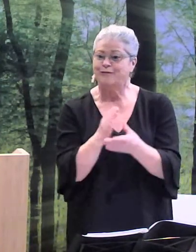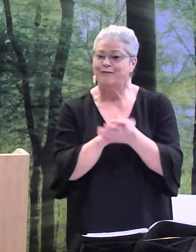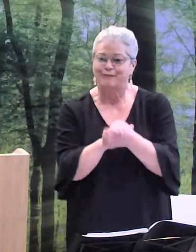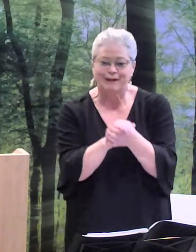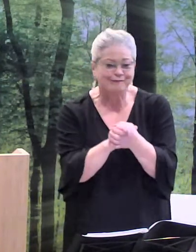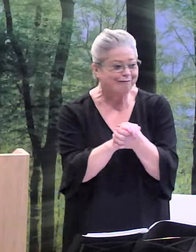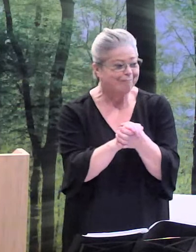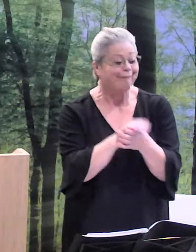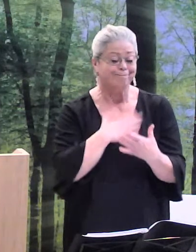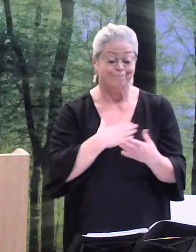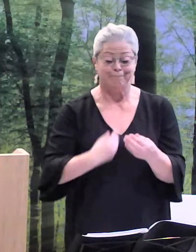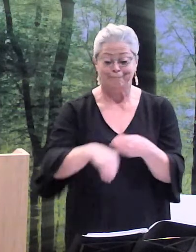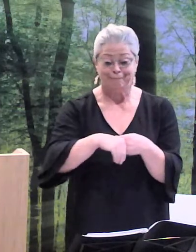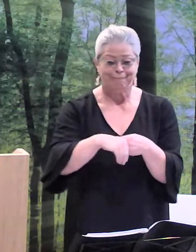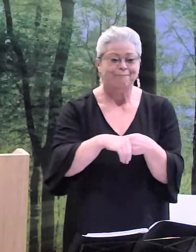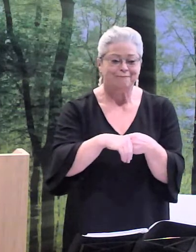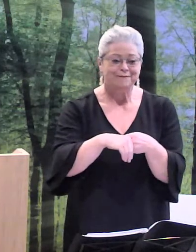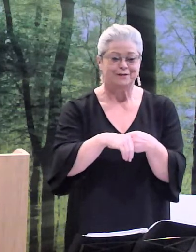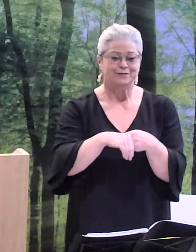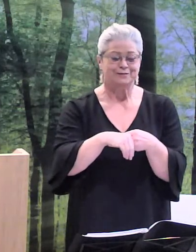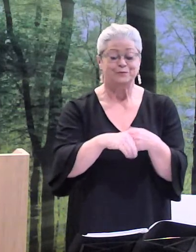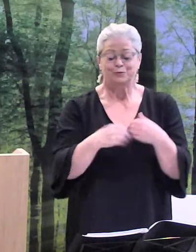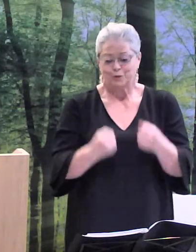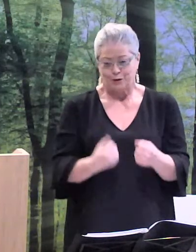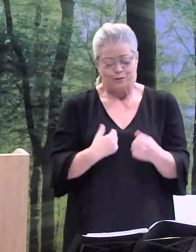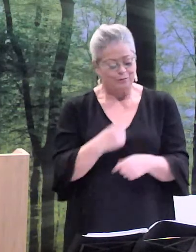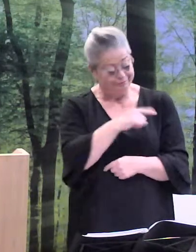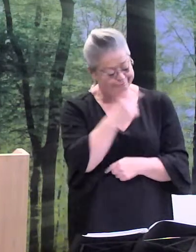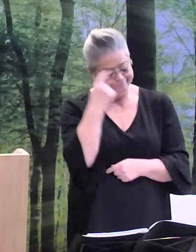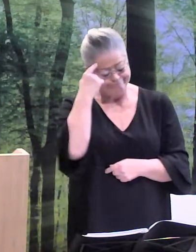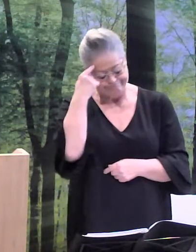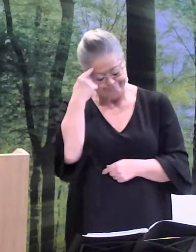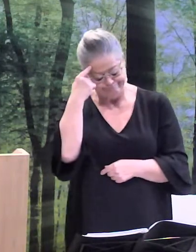waar je graag bij was, nu kunnen we je gedenken.